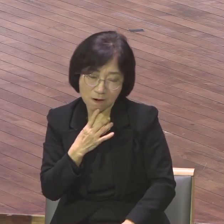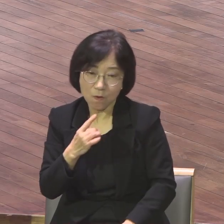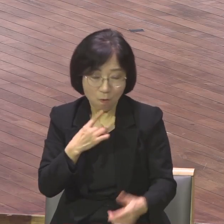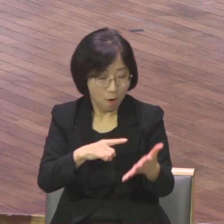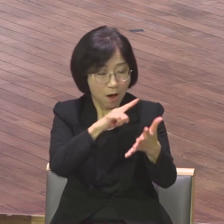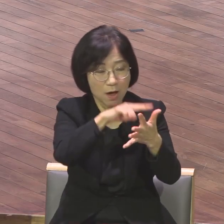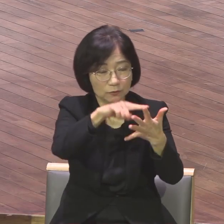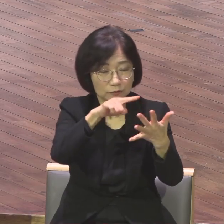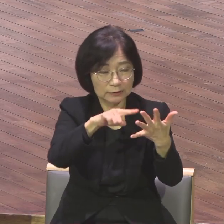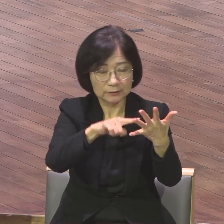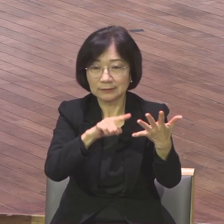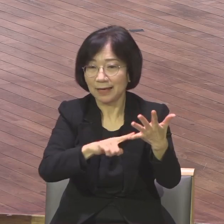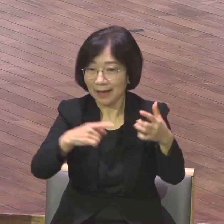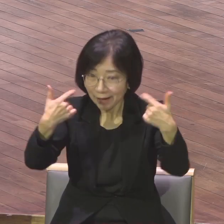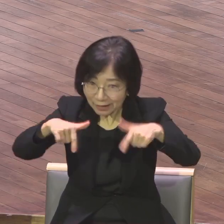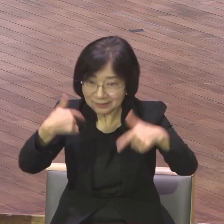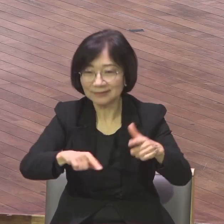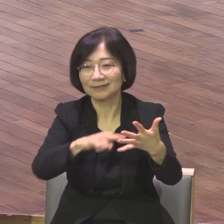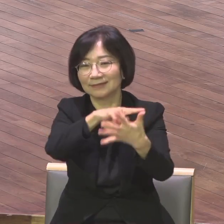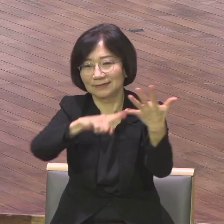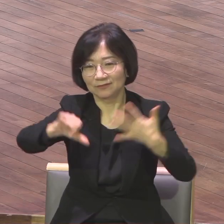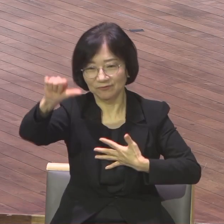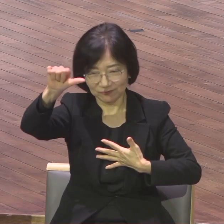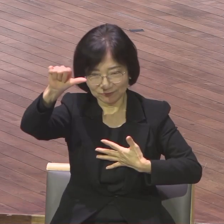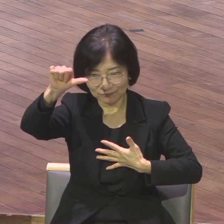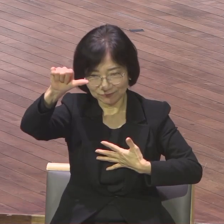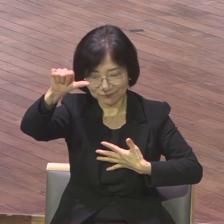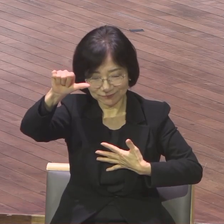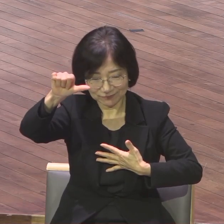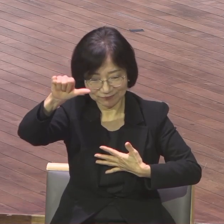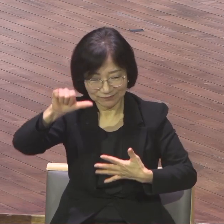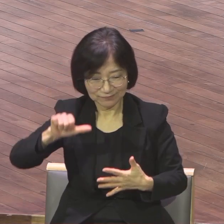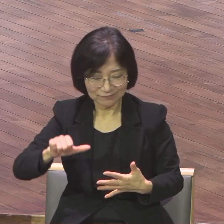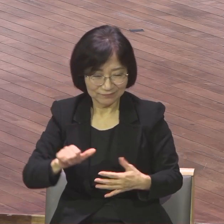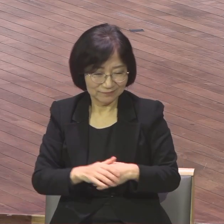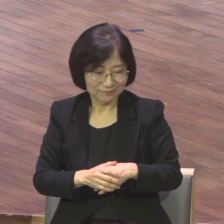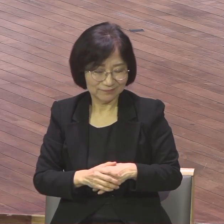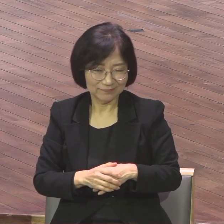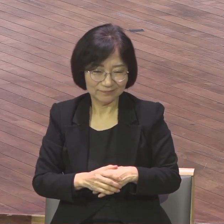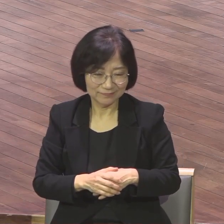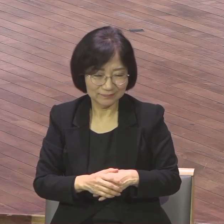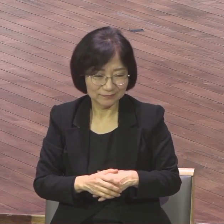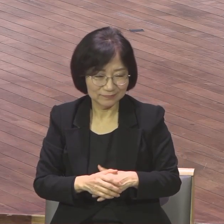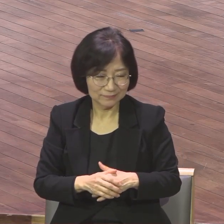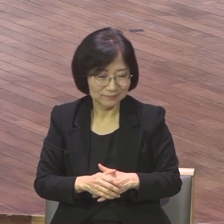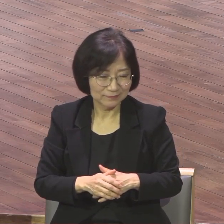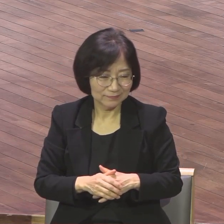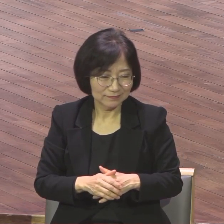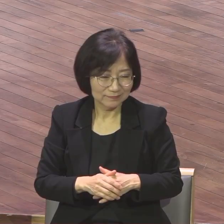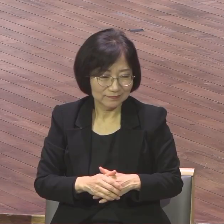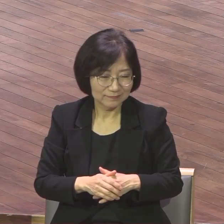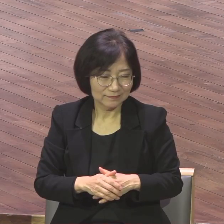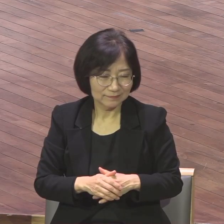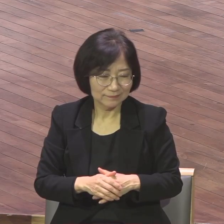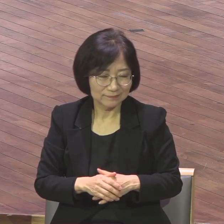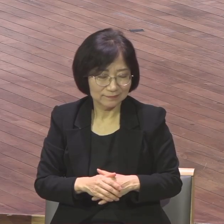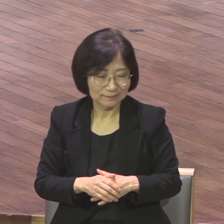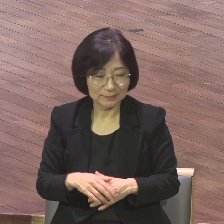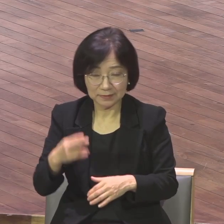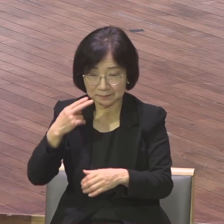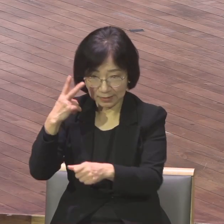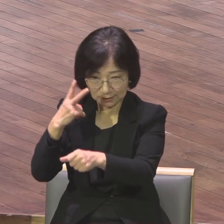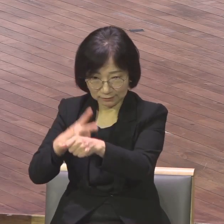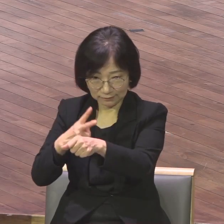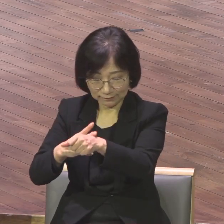종교개혁 때 정리가 됐지만 실제로는 그렇게 다 하고 있었어요. 사도 바울이 사역을 한 것을